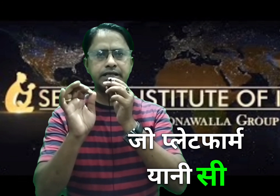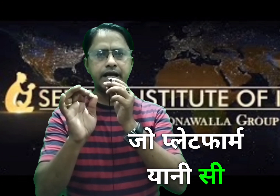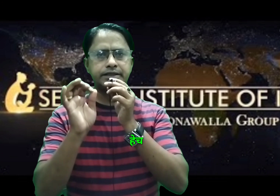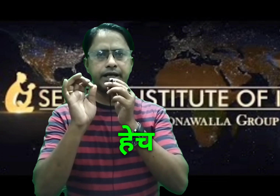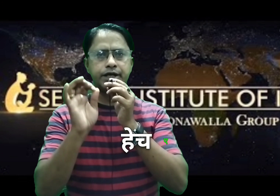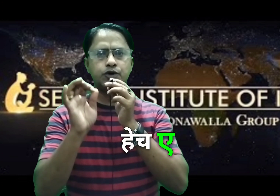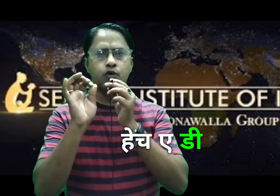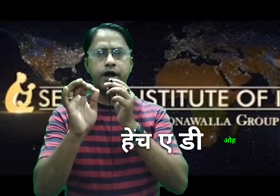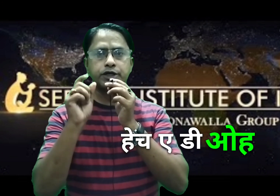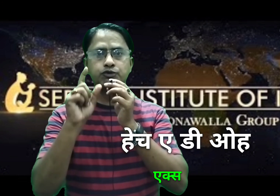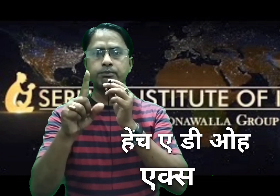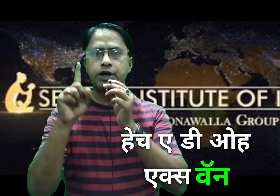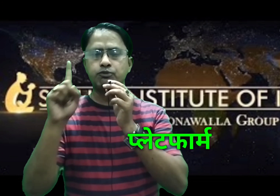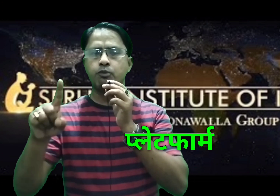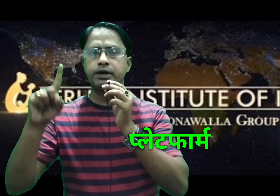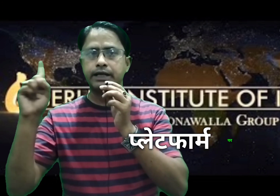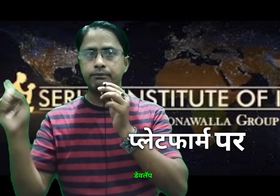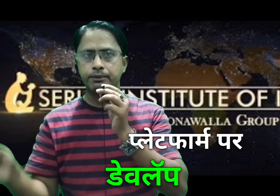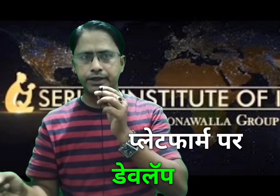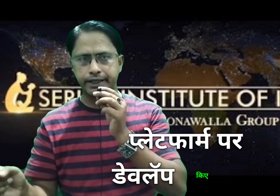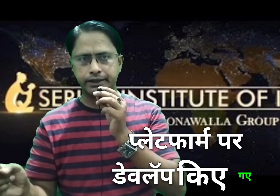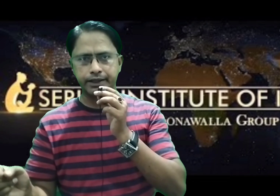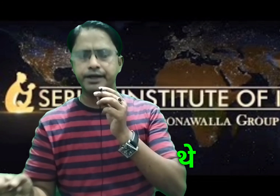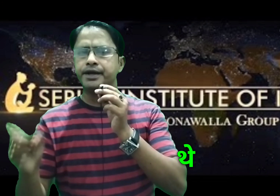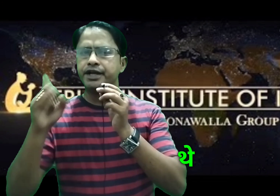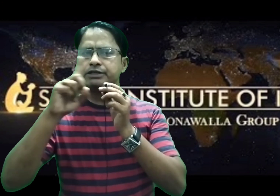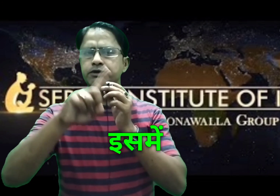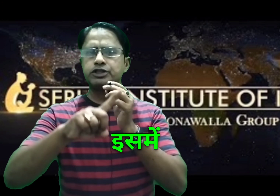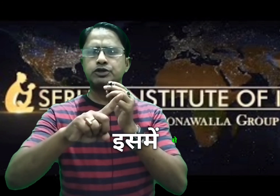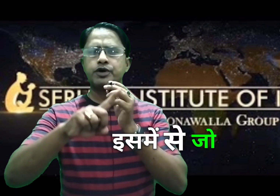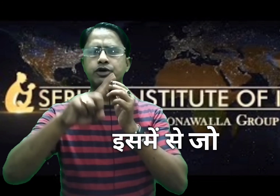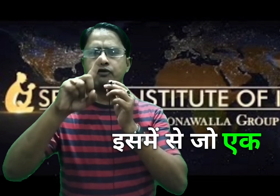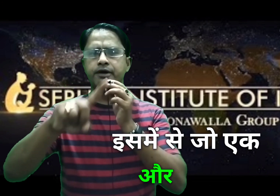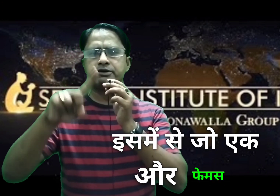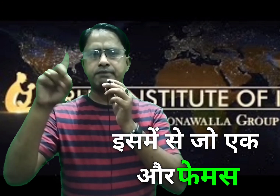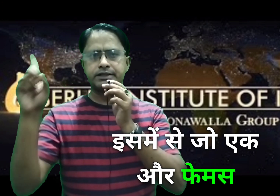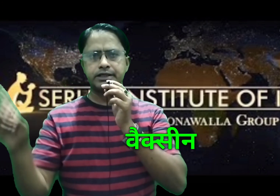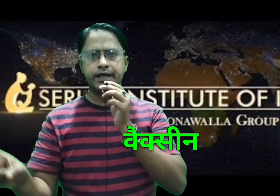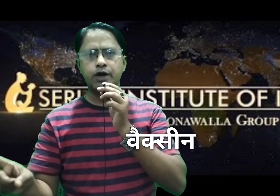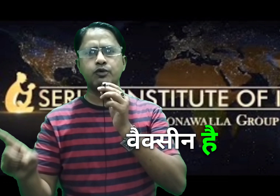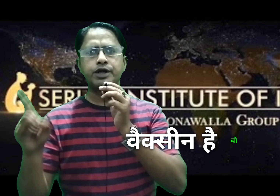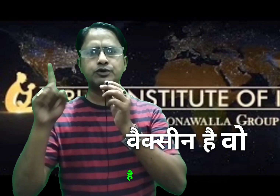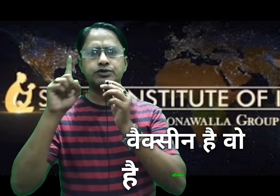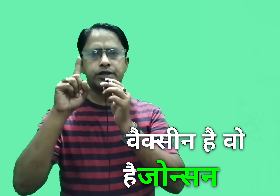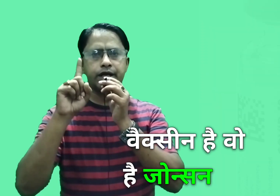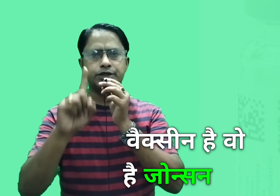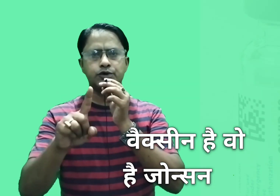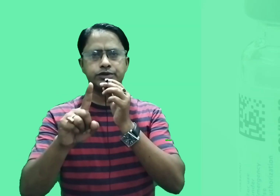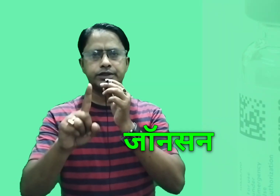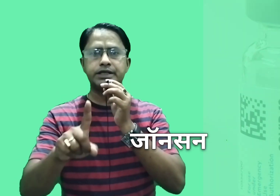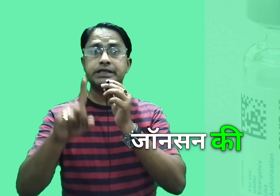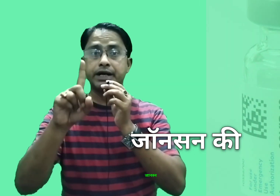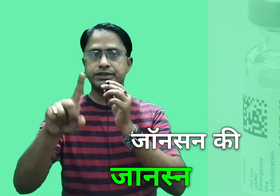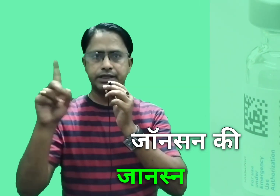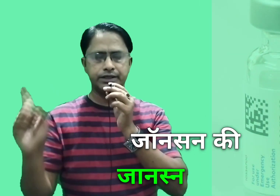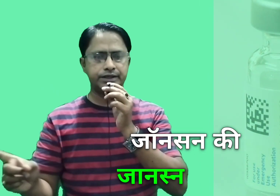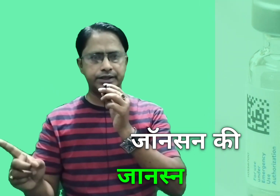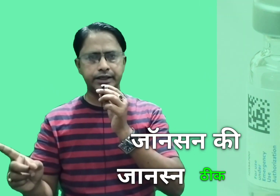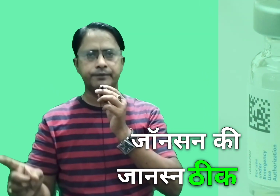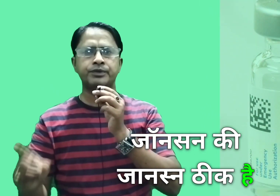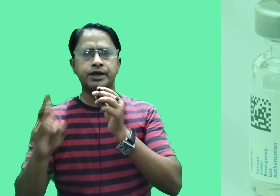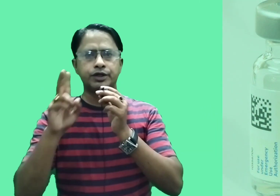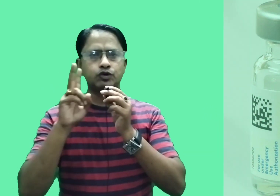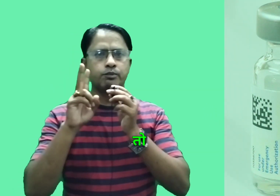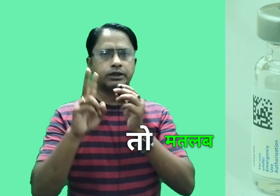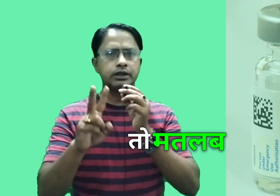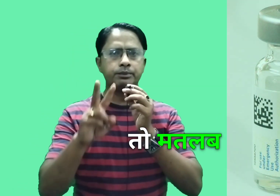यानी CHAdOx1 प्लेटफॉर्म पर डेवलप किए गए थे। इसमें से जो एक और फेमस वैक्सीन है वो है जॉनसन एंड जॉनसन की जानेसिन।